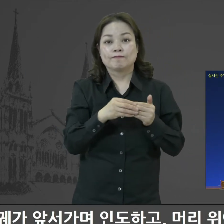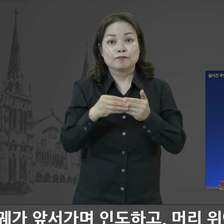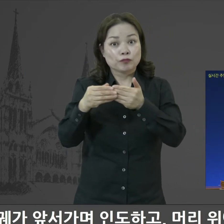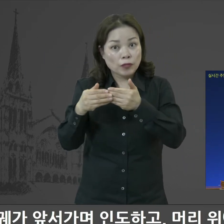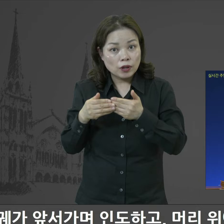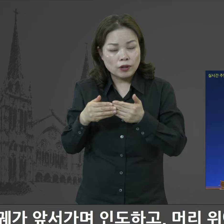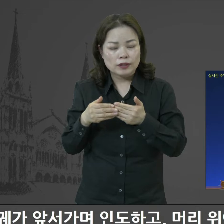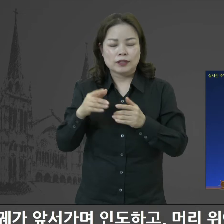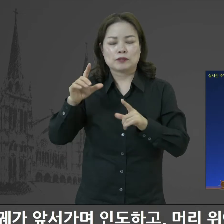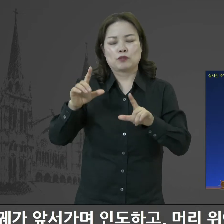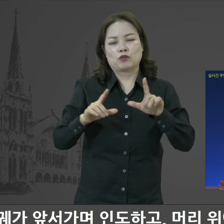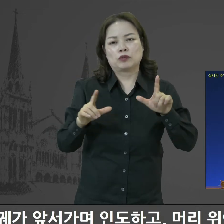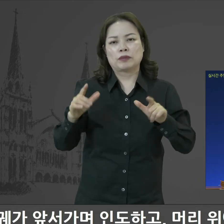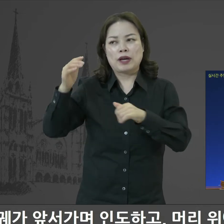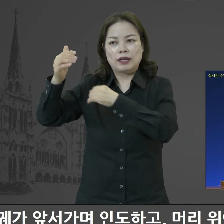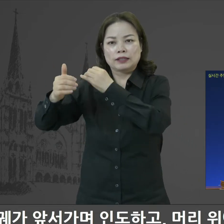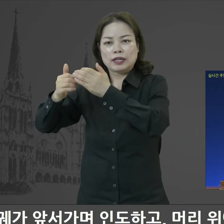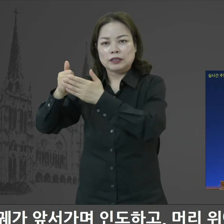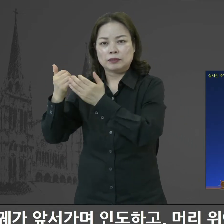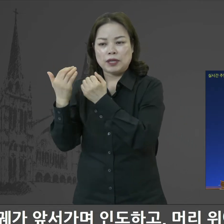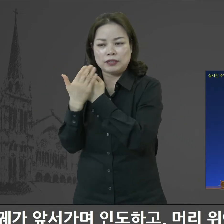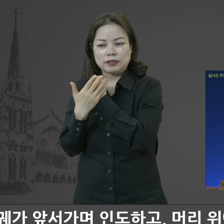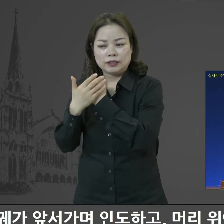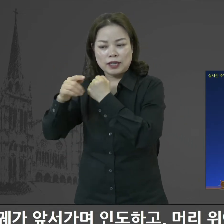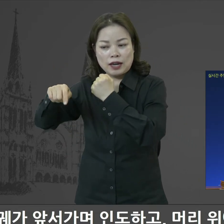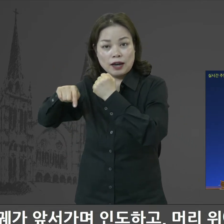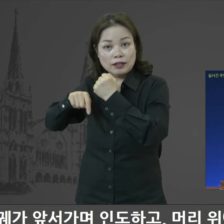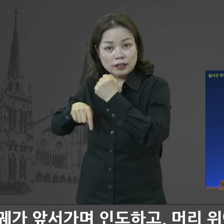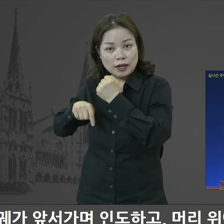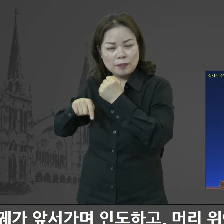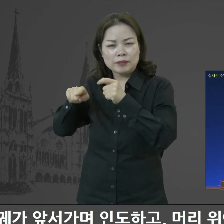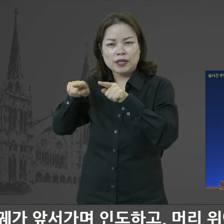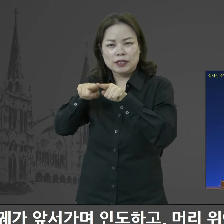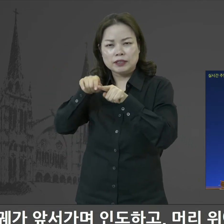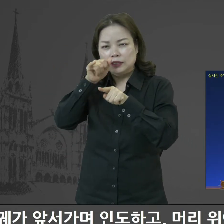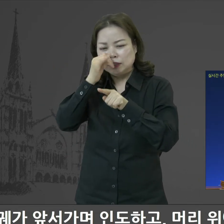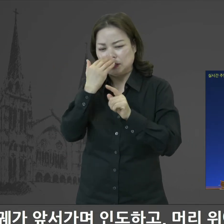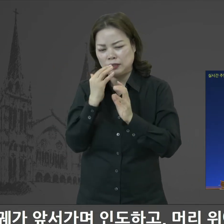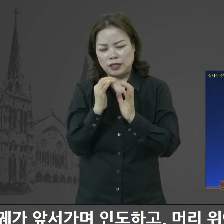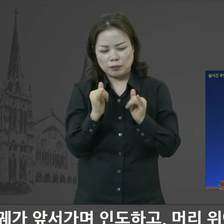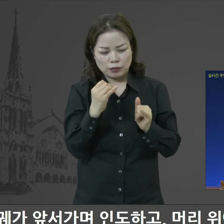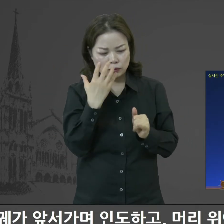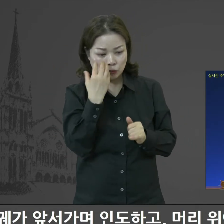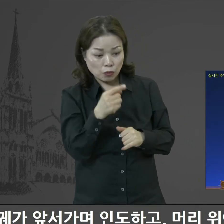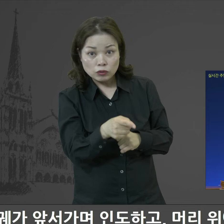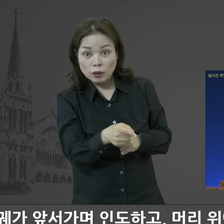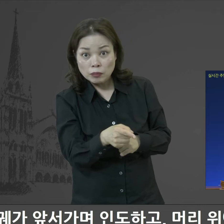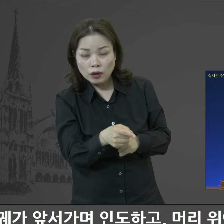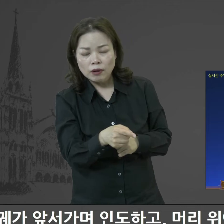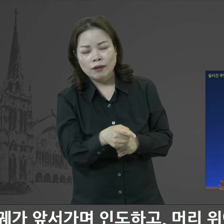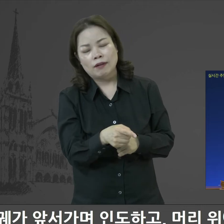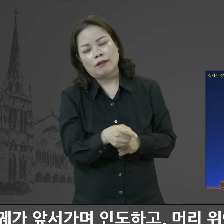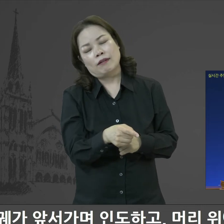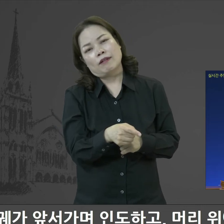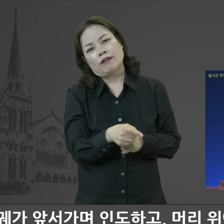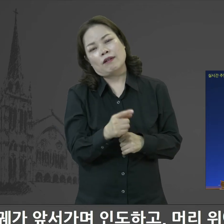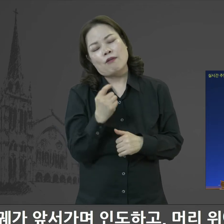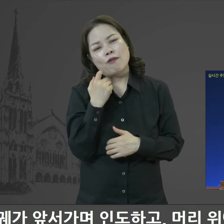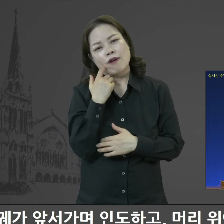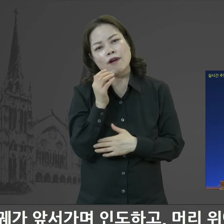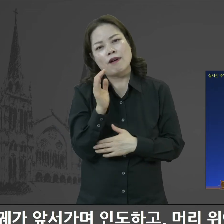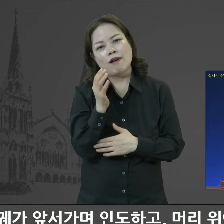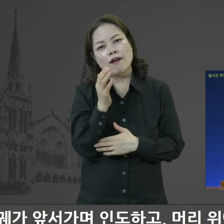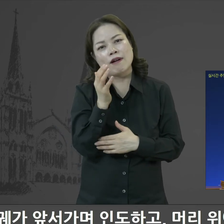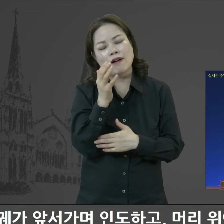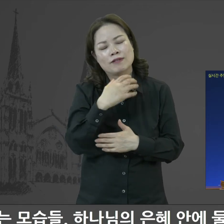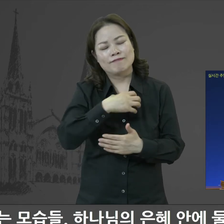그 모습들, 하나님의 은혜 안에 둘러싸여 있는 그 이스라엘 백성들의 모습을 본다면 이 얼마나